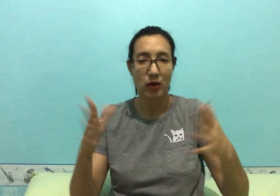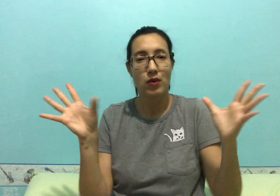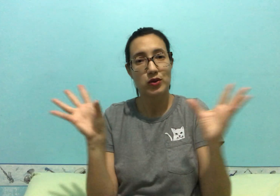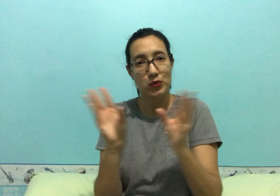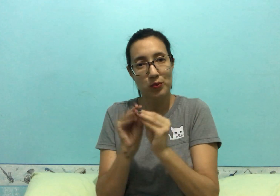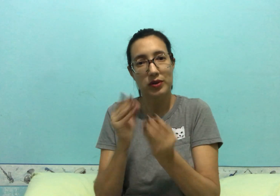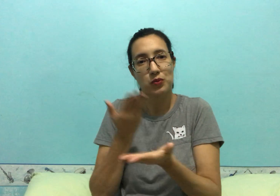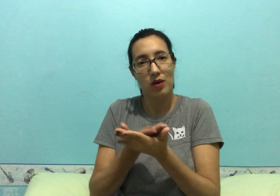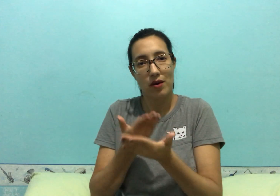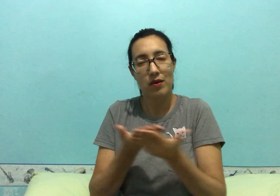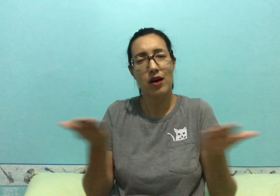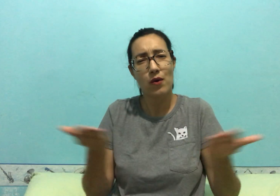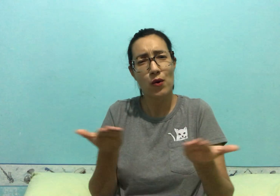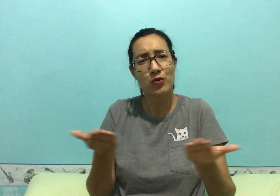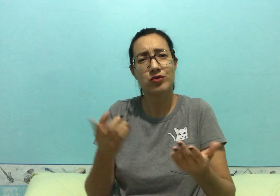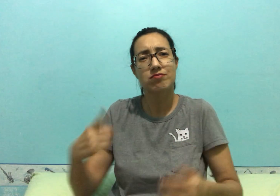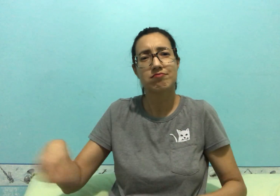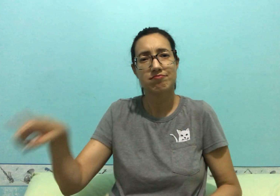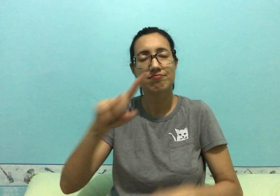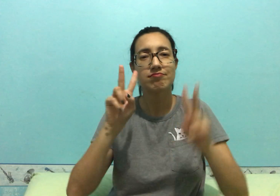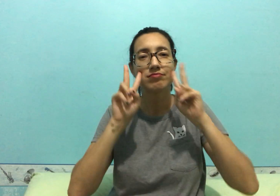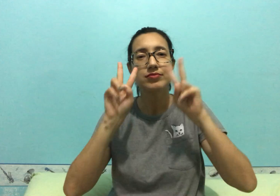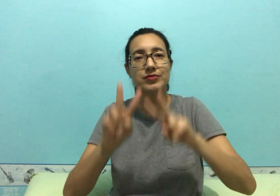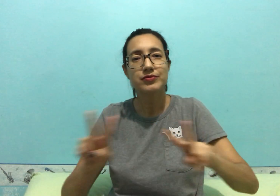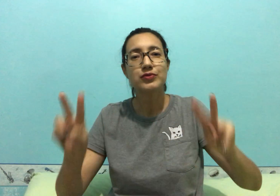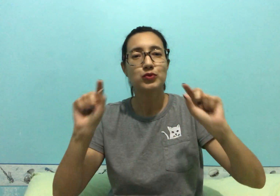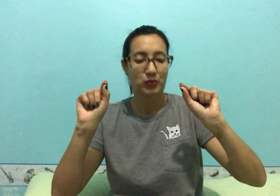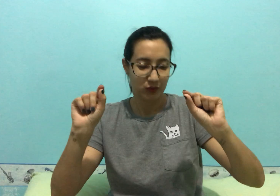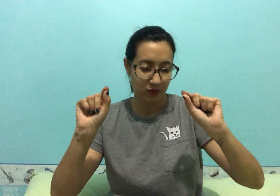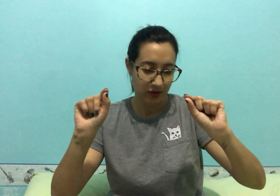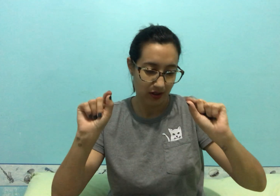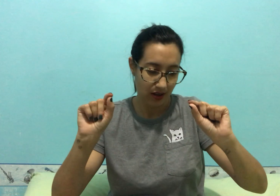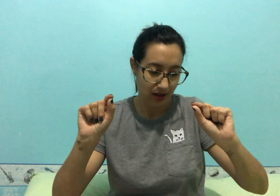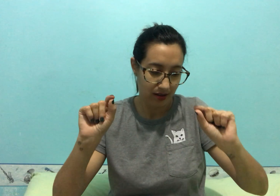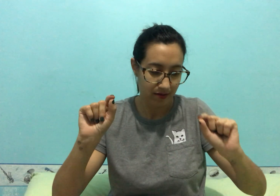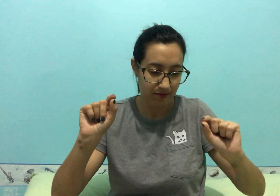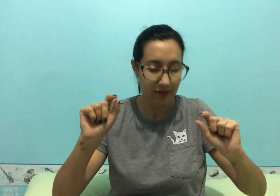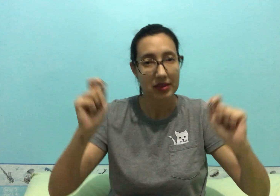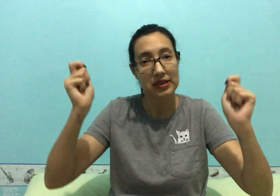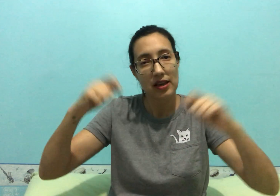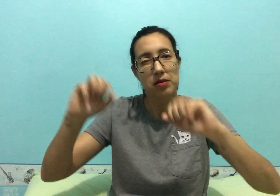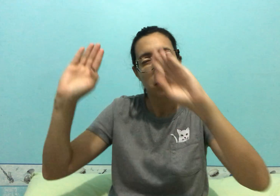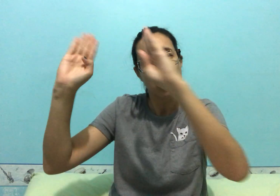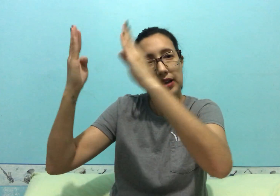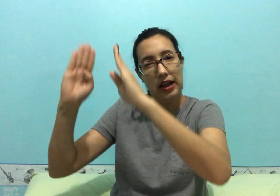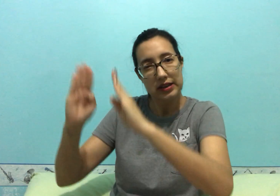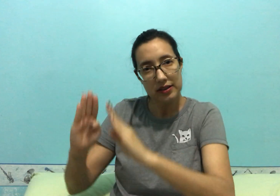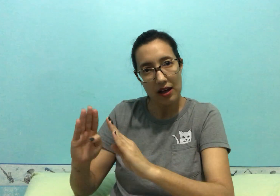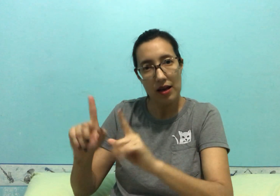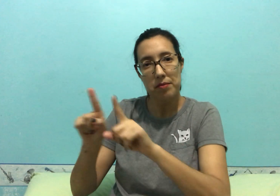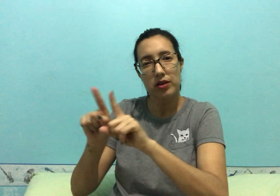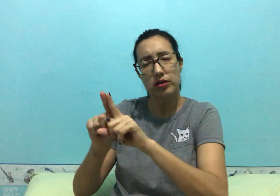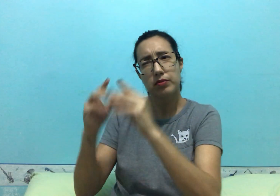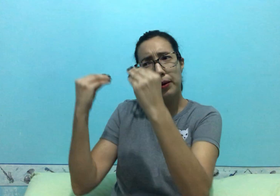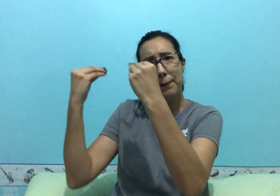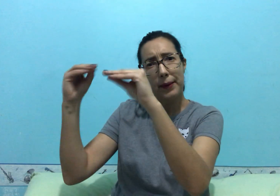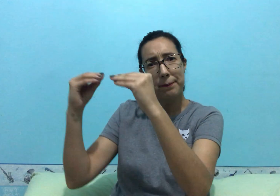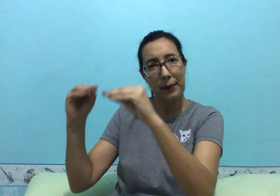Nós podemos ver que não apenas nós podemos analisar, mas também implementar o circuito a partir da sua equação